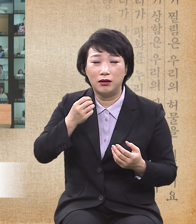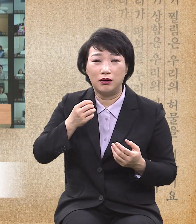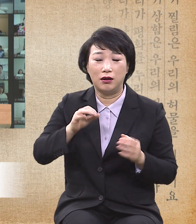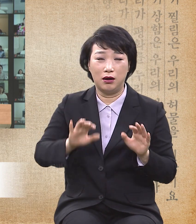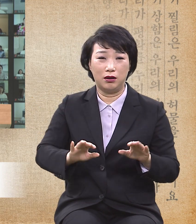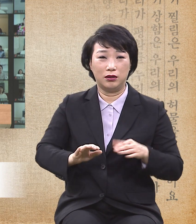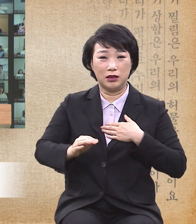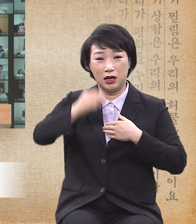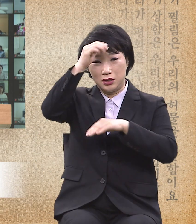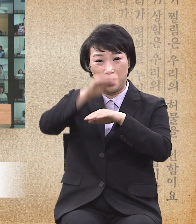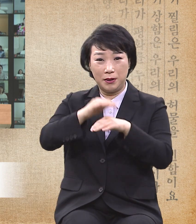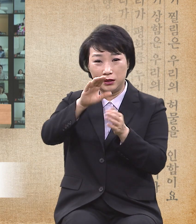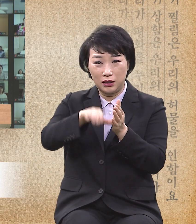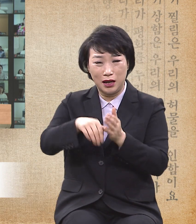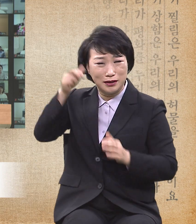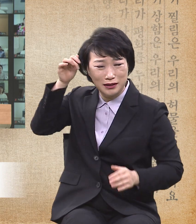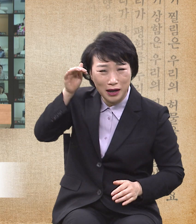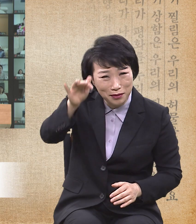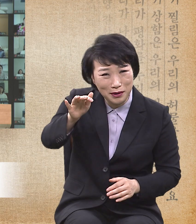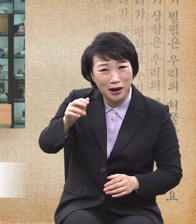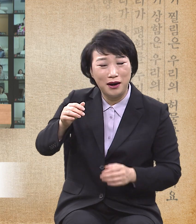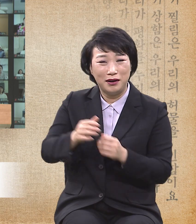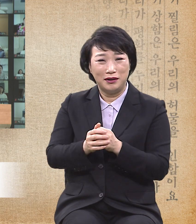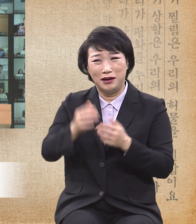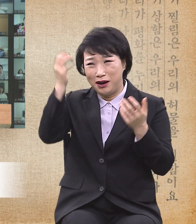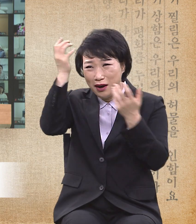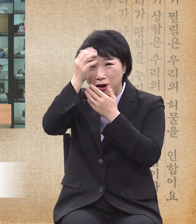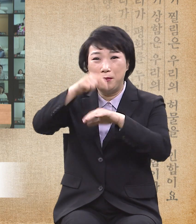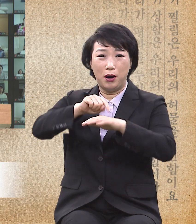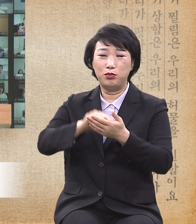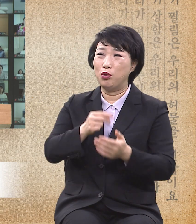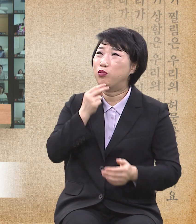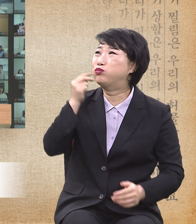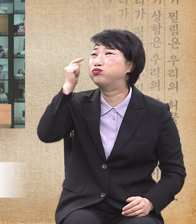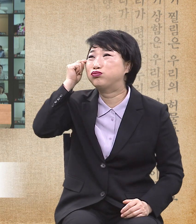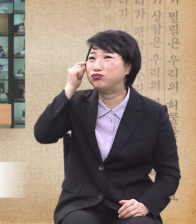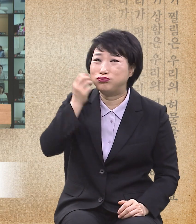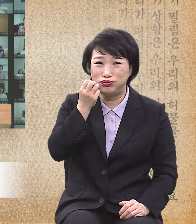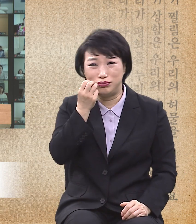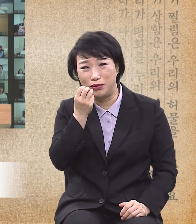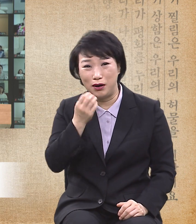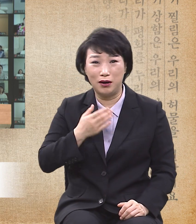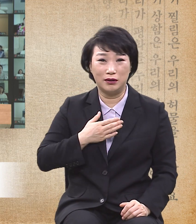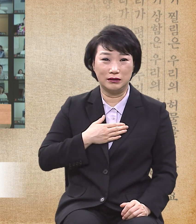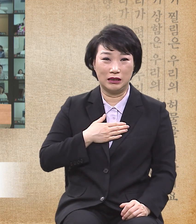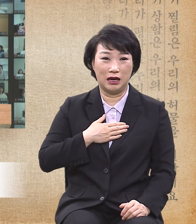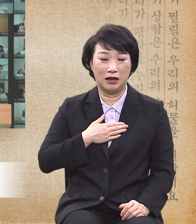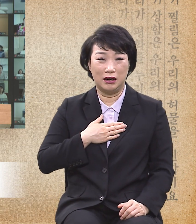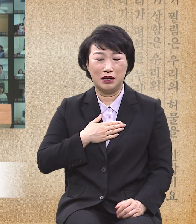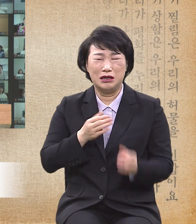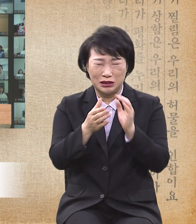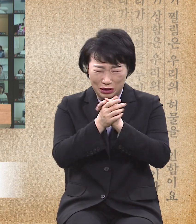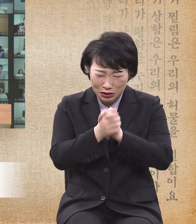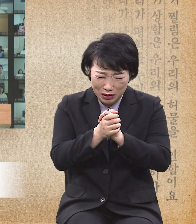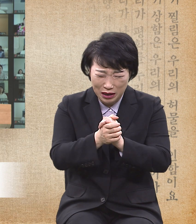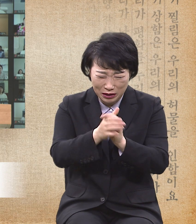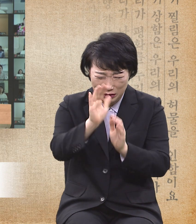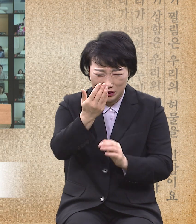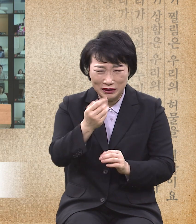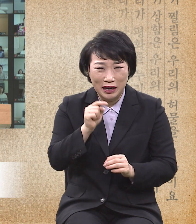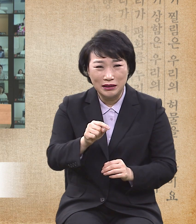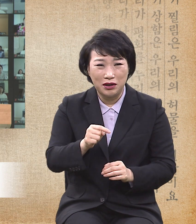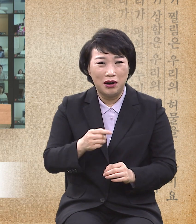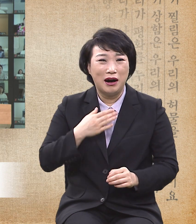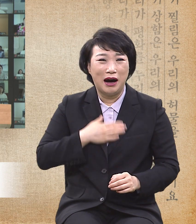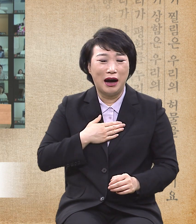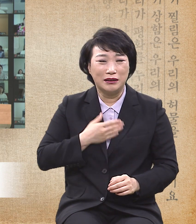나는 왜 예배 시간에 사모하고 열망하는 마음이 없나? 왜 나에게는 기도해야 된다는